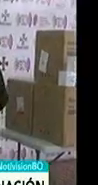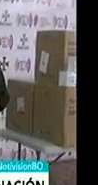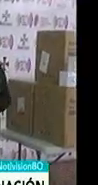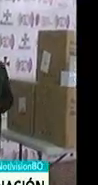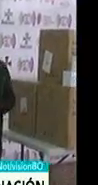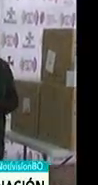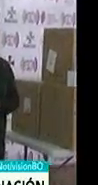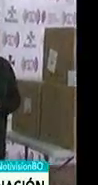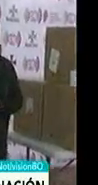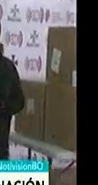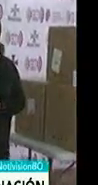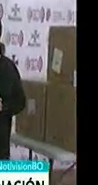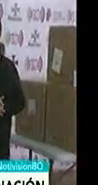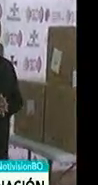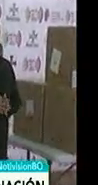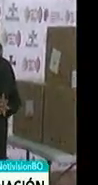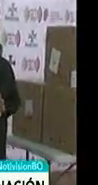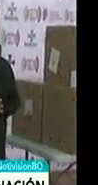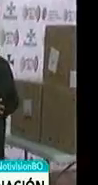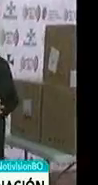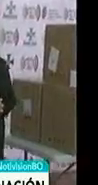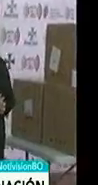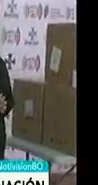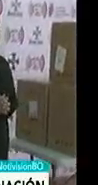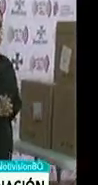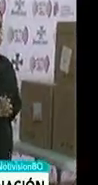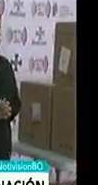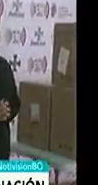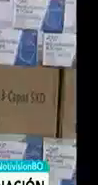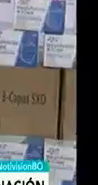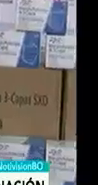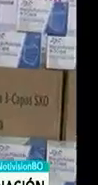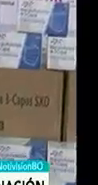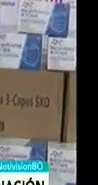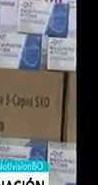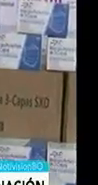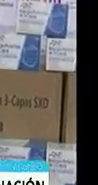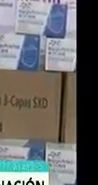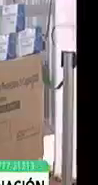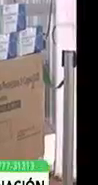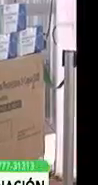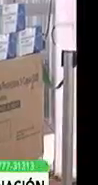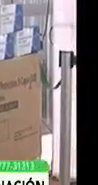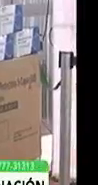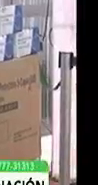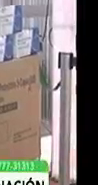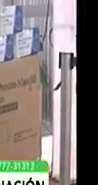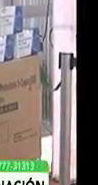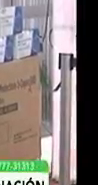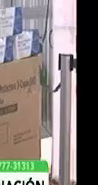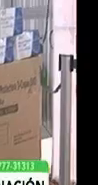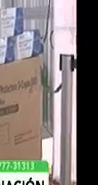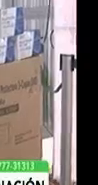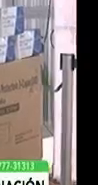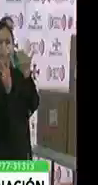grupo empresarial de inversiones, una empresa aseguradora, se donaron 25.000 barbijos de triple capa para ser distribuidos